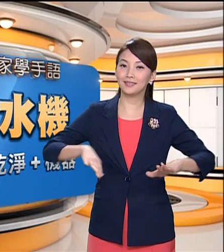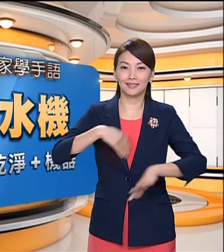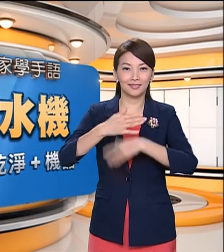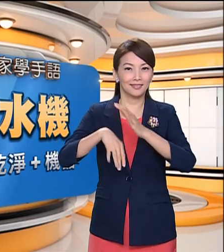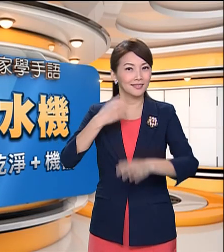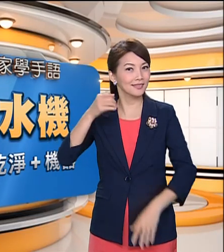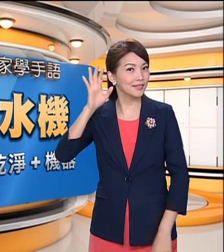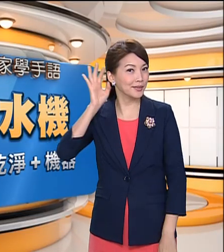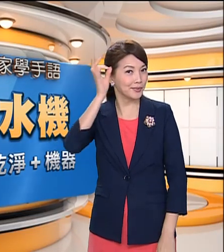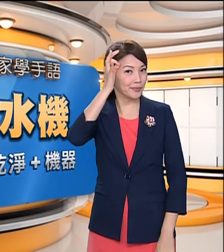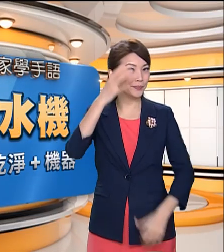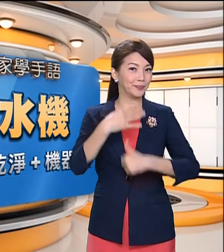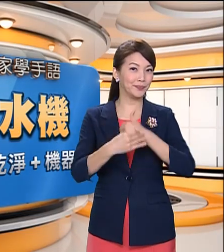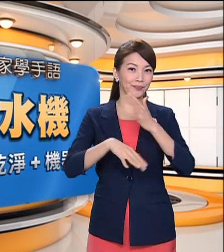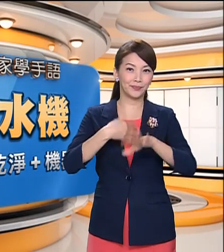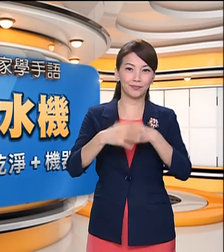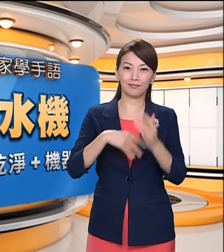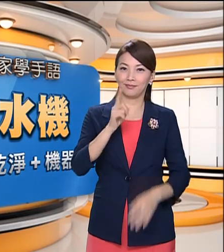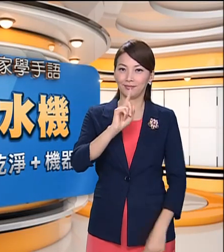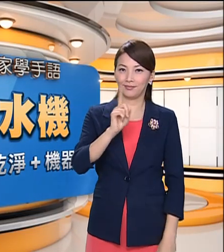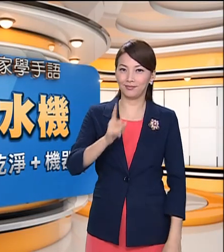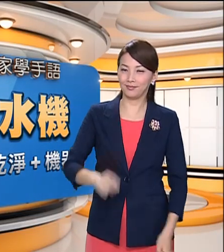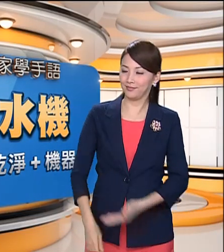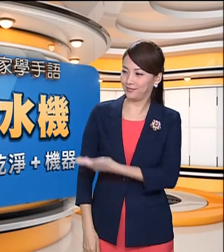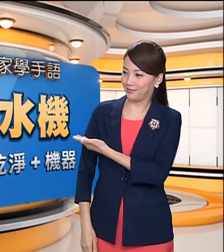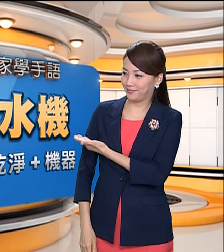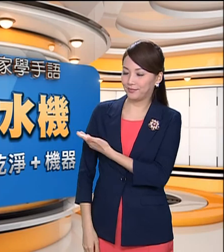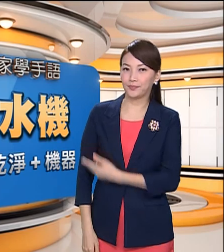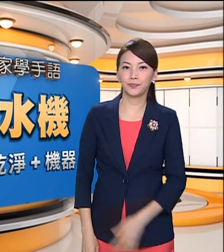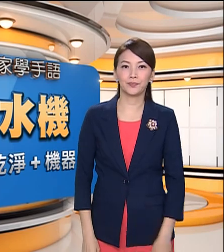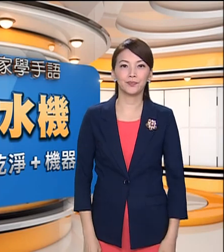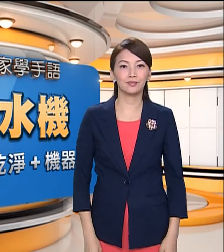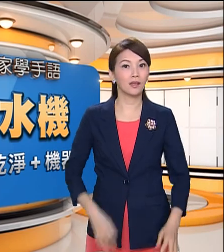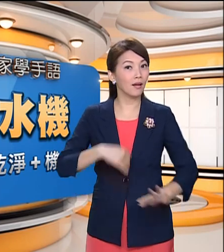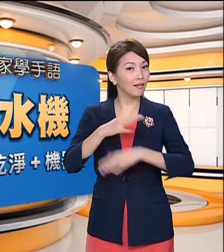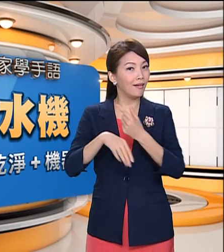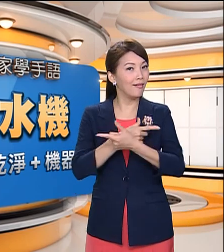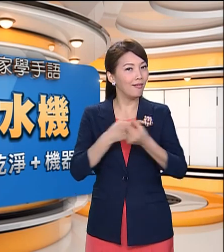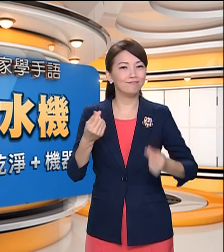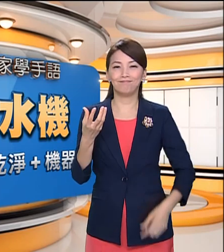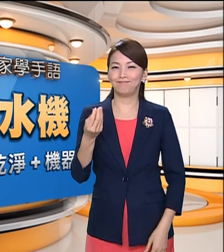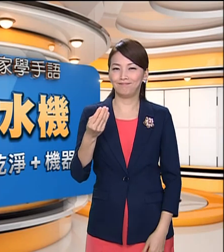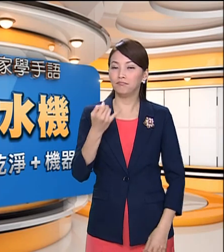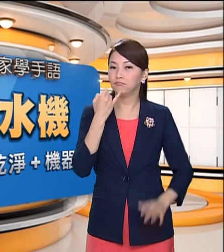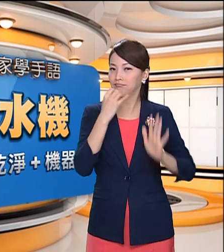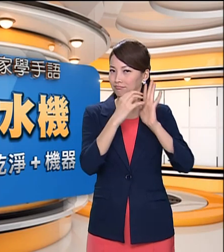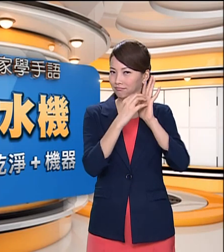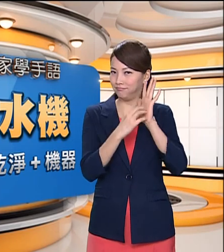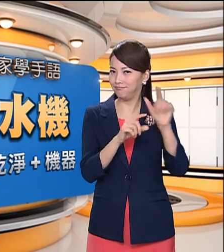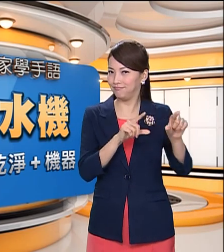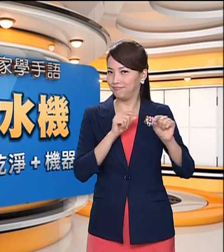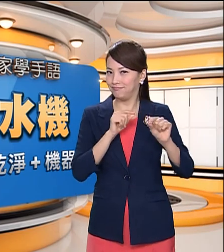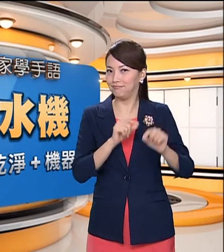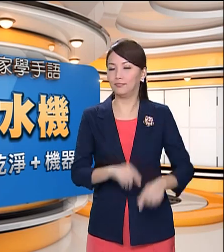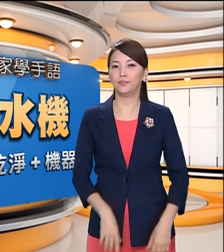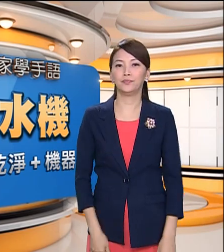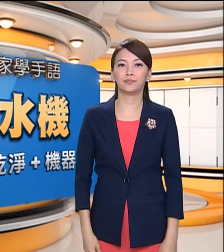今天的手语新闻通，我们来看看净水机的手语。这个手语没有标准的笔法，您可以照字面